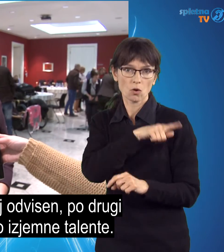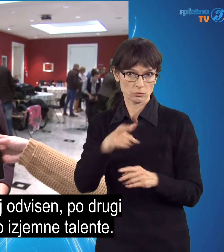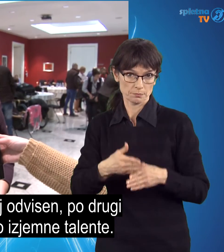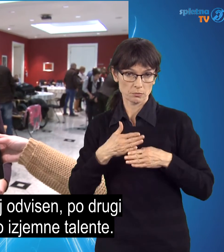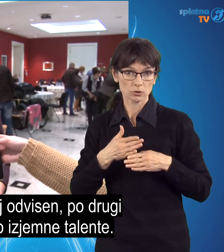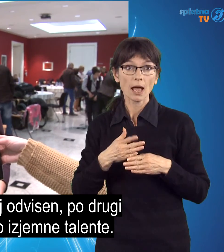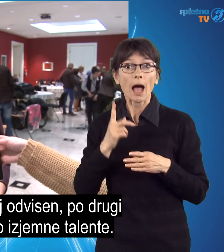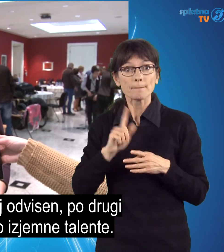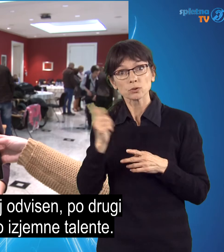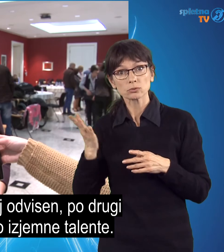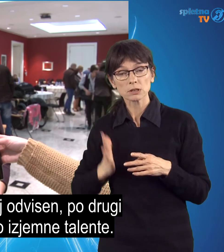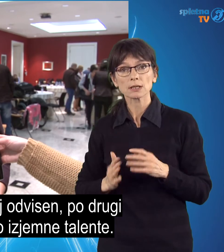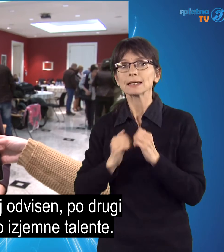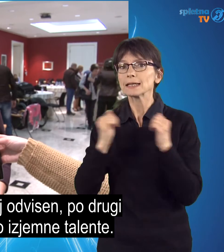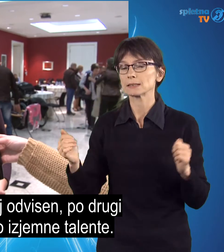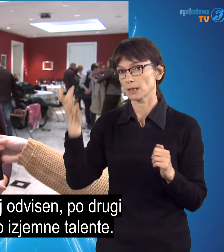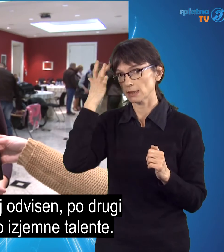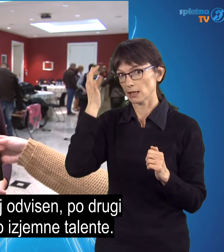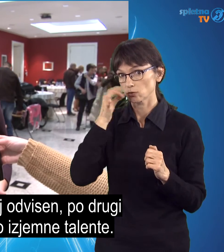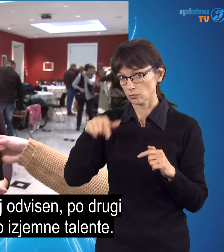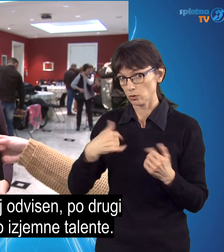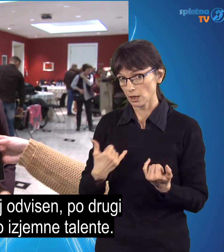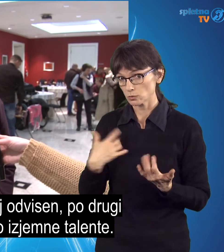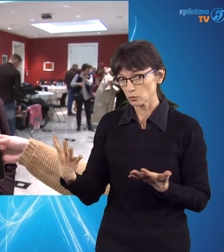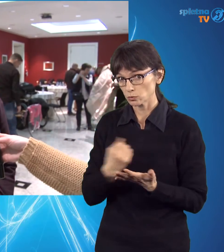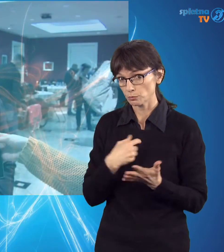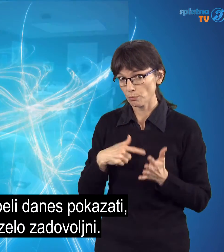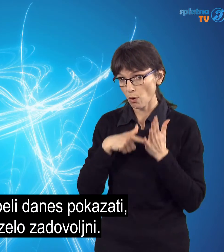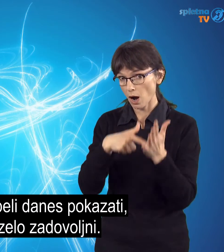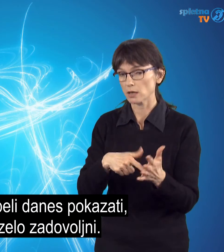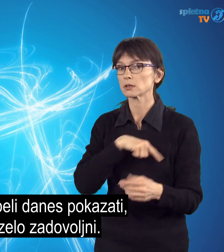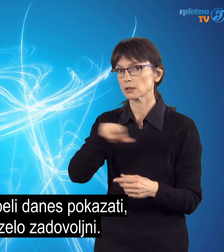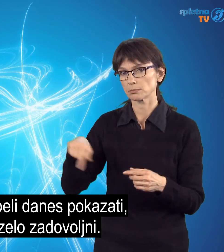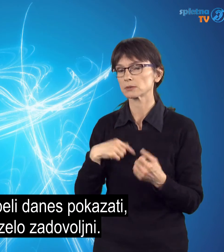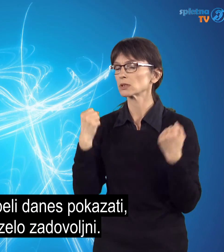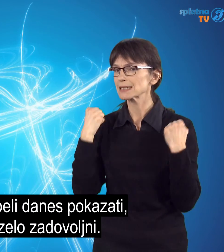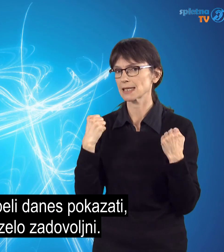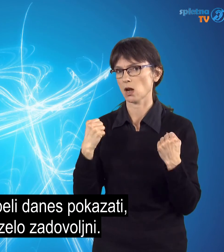In danes, če smo to uspeli danes pokazati, potem smo zelo zadovoljni.